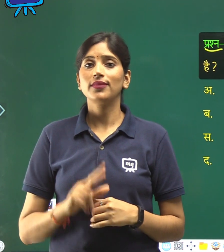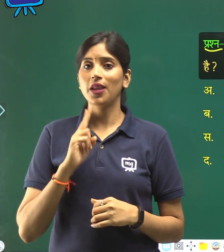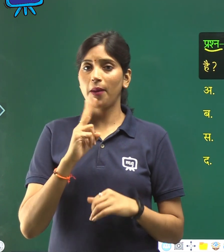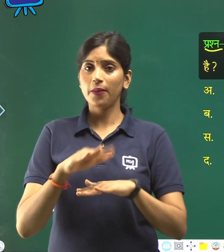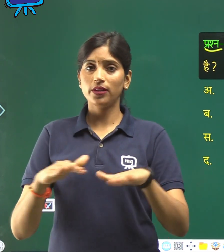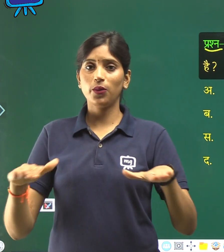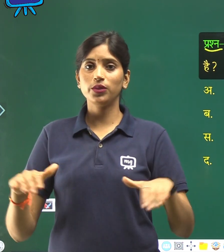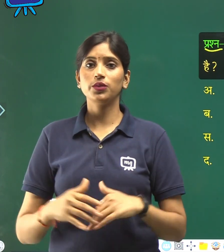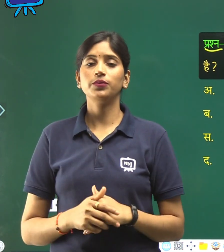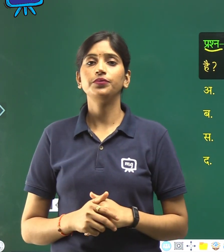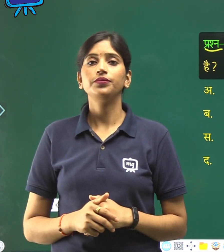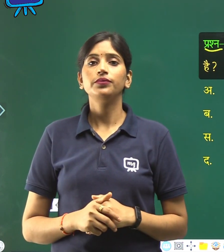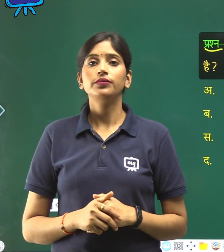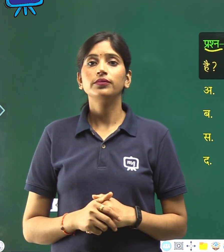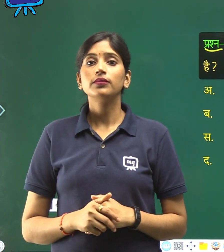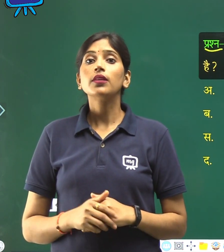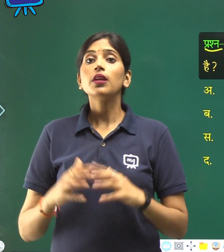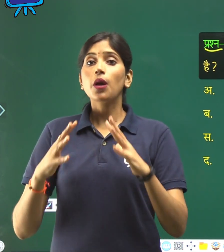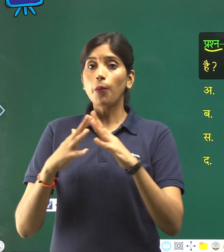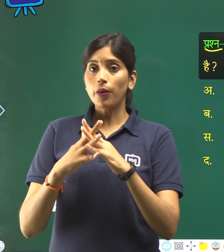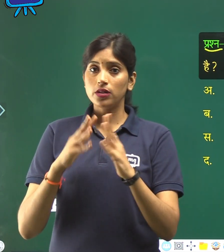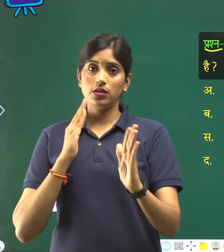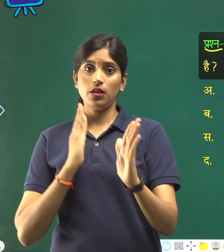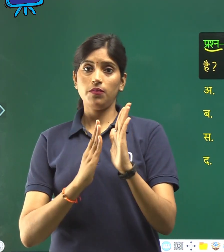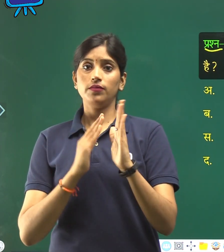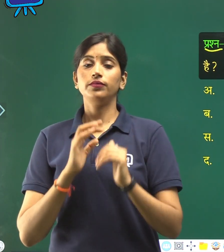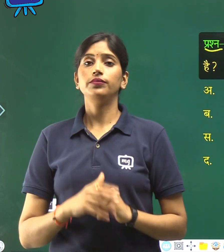बताओ बच्चों, पश्चिम,